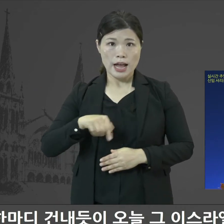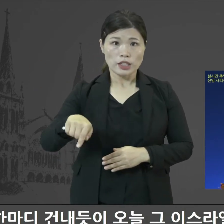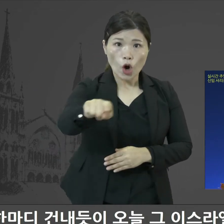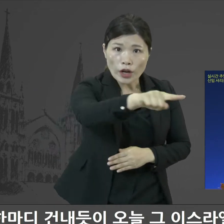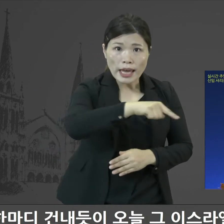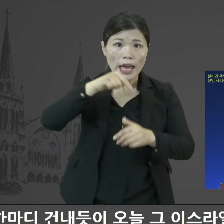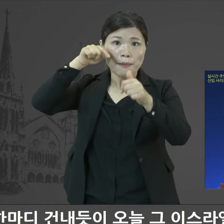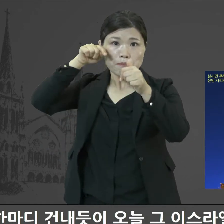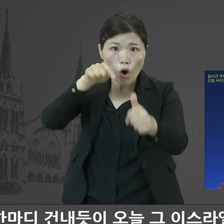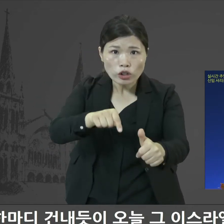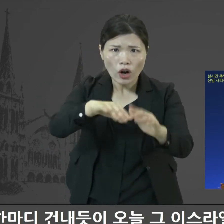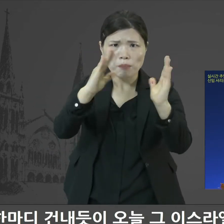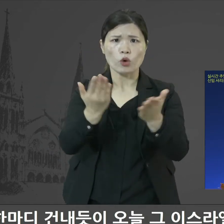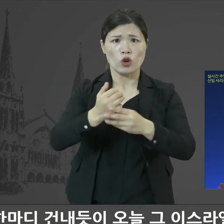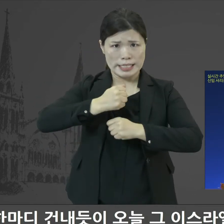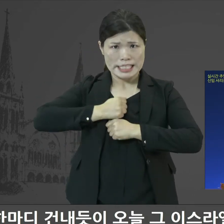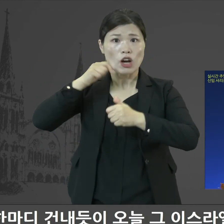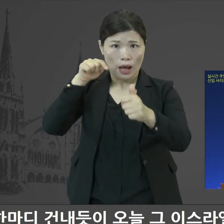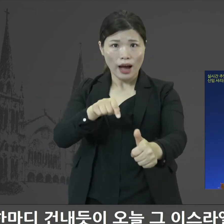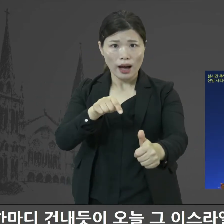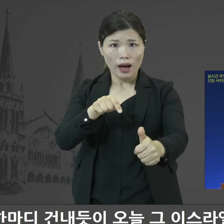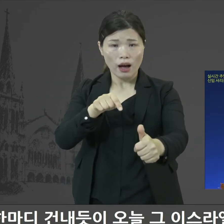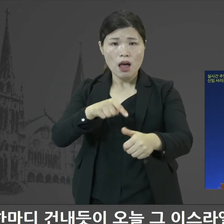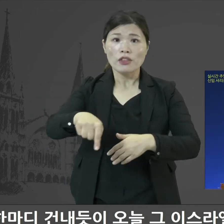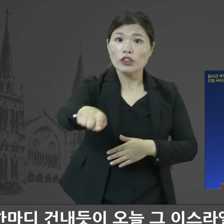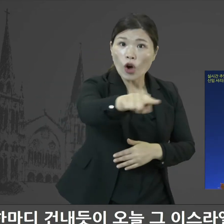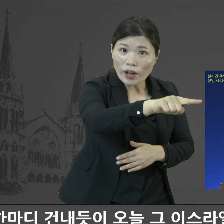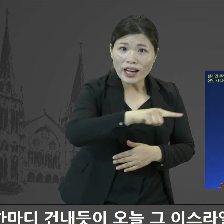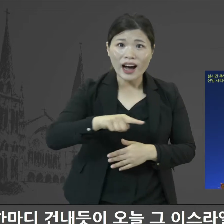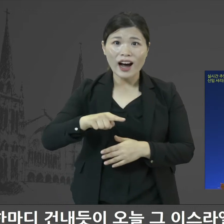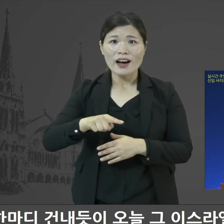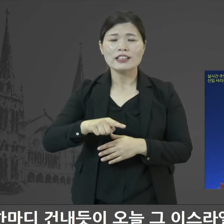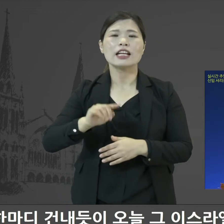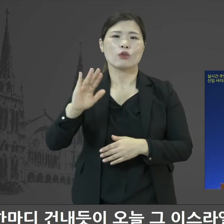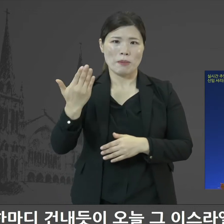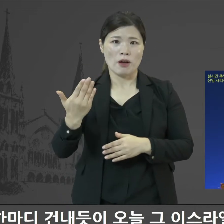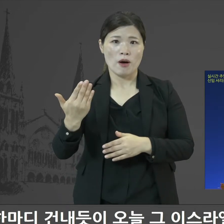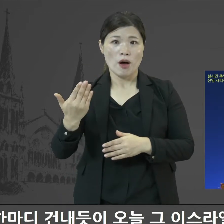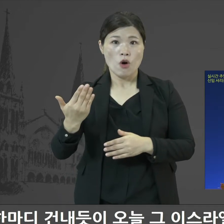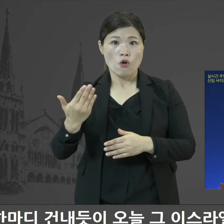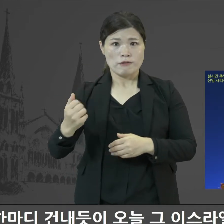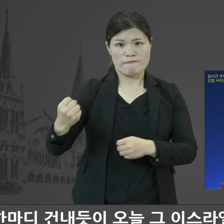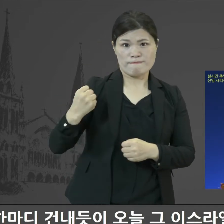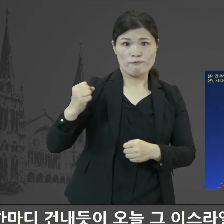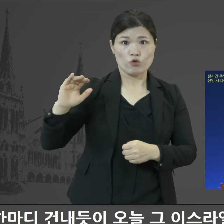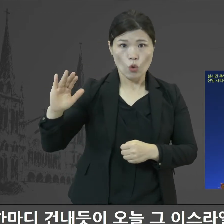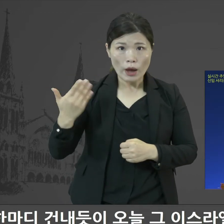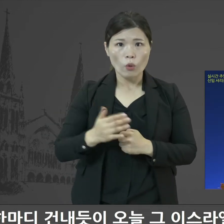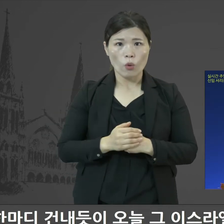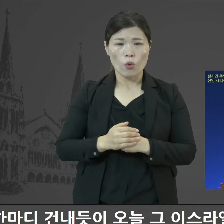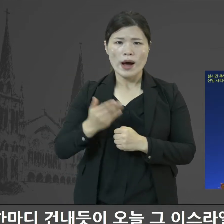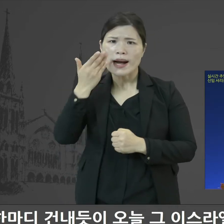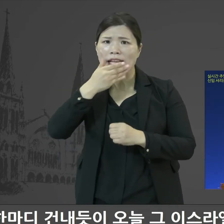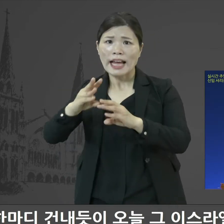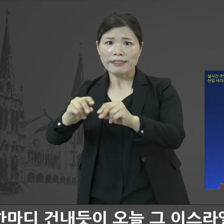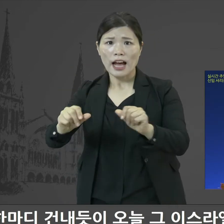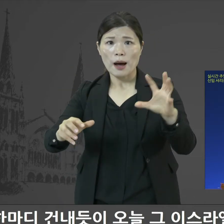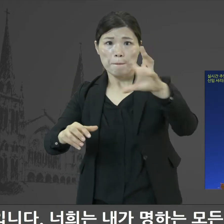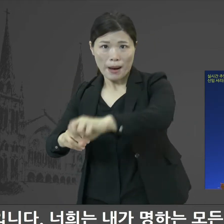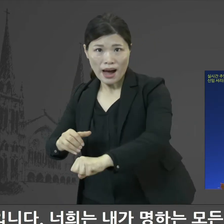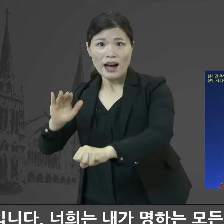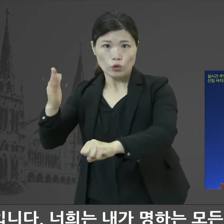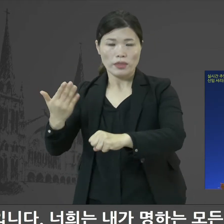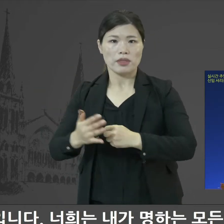모든 명령을 다 지켜라. 그러면 너희가 강성할 것이고 가나안 땅을 차지하게 될 것이다.